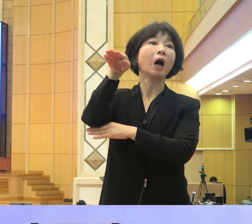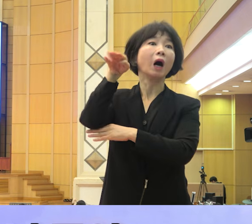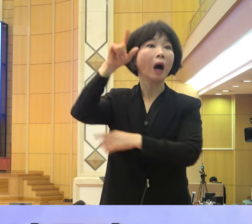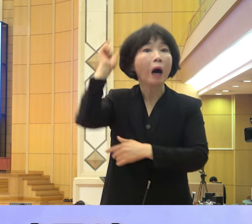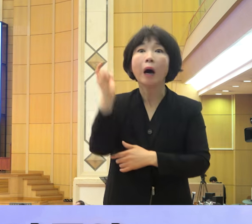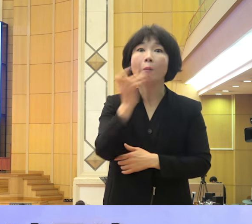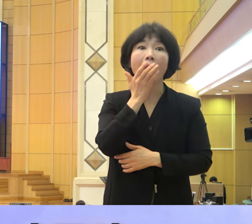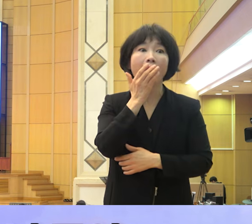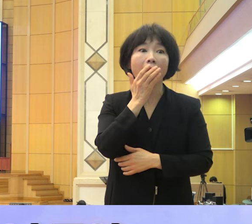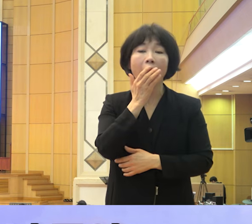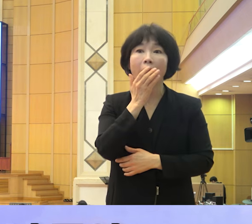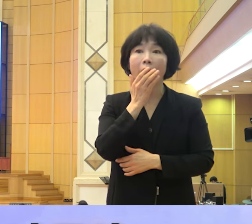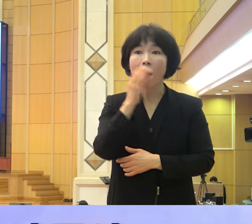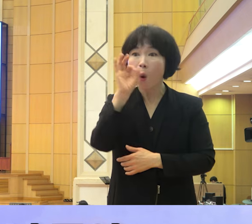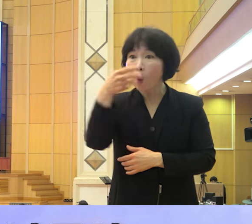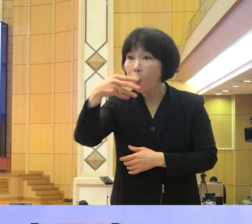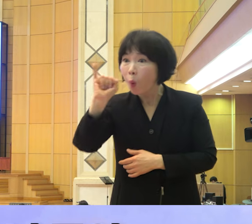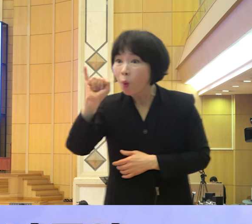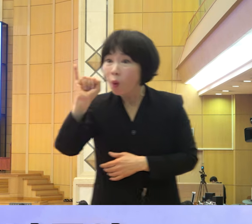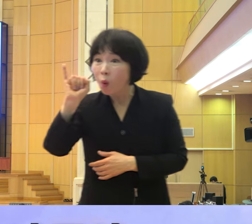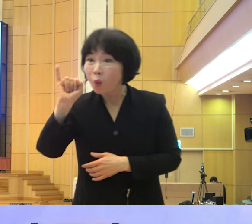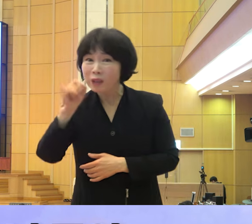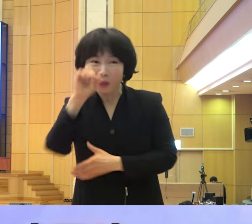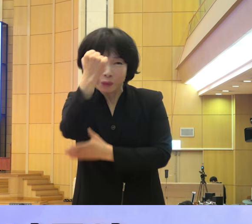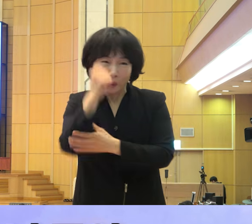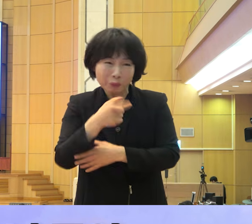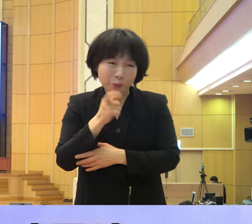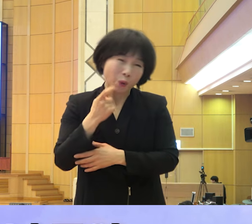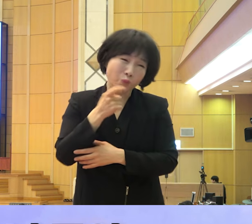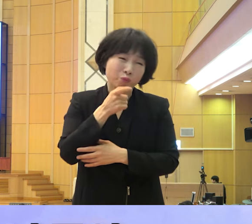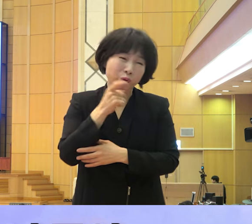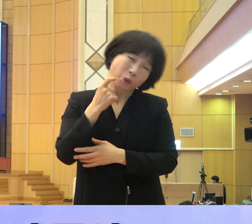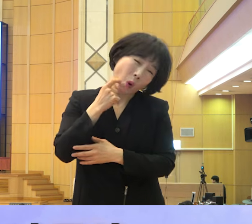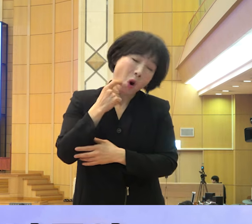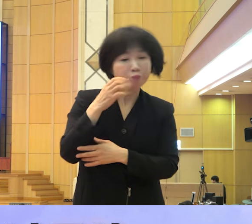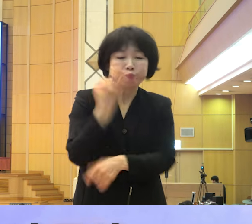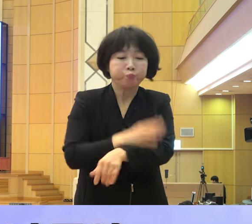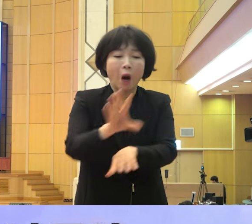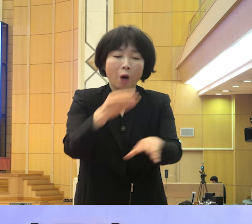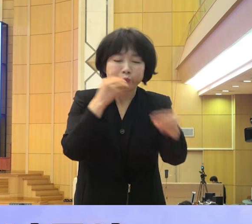그것은 우리에게 강력한 해독력을 가진 동물이라는 것입니다.